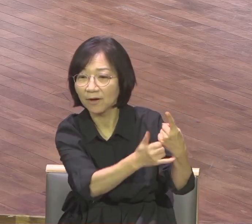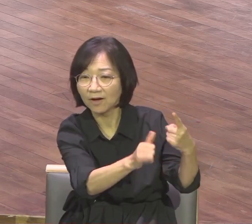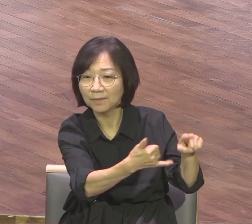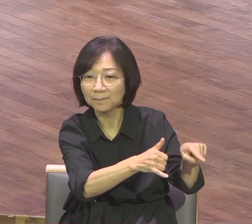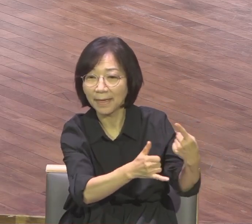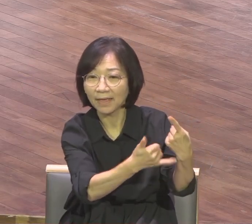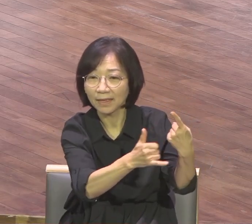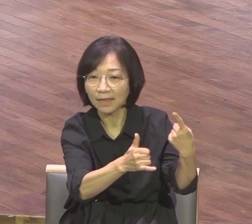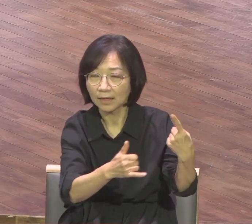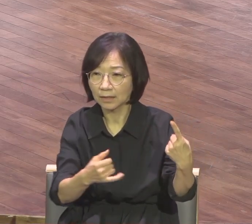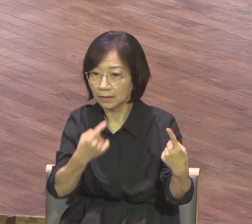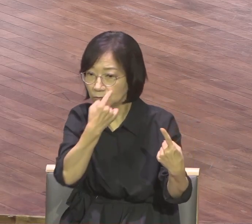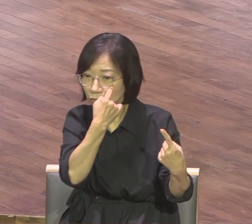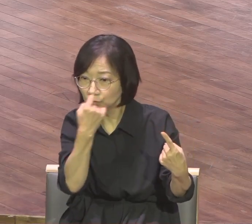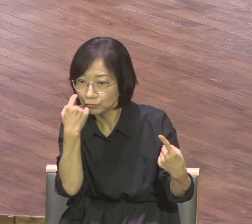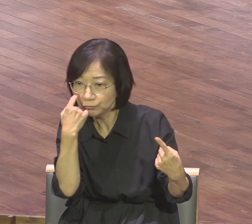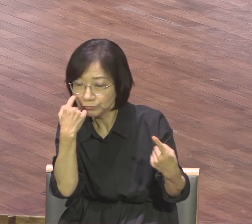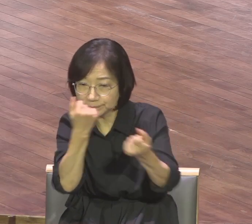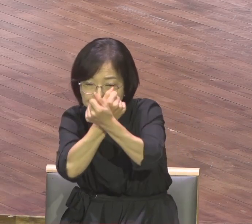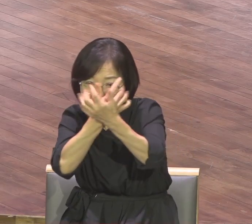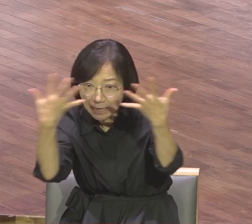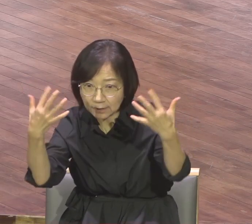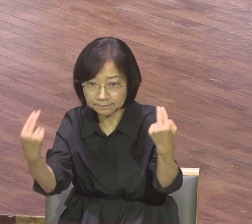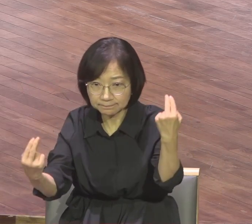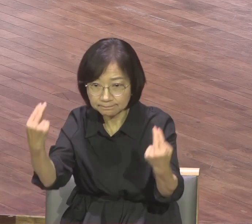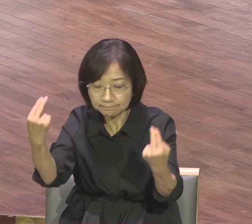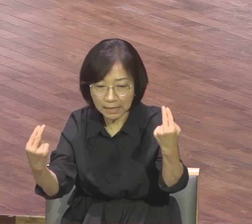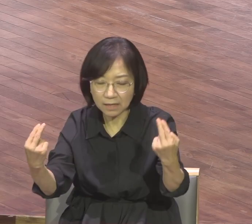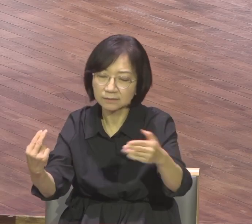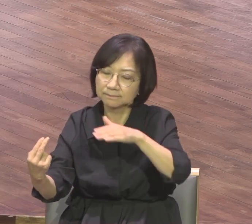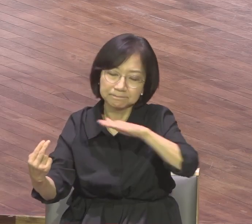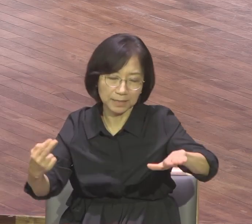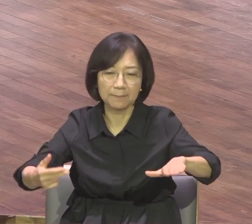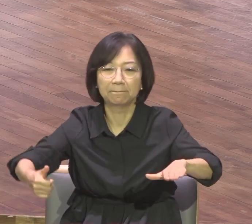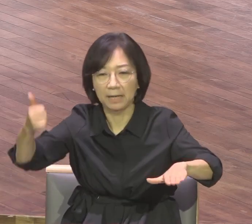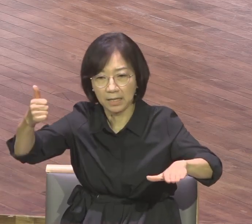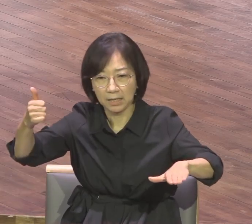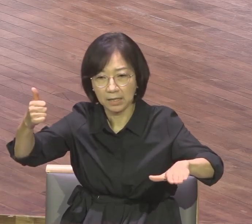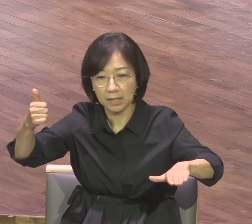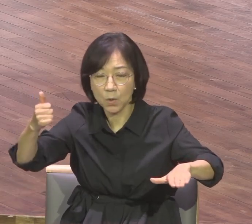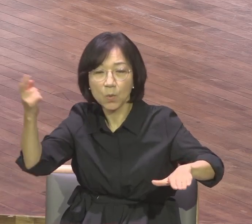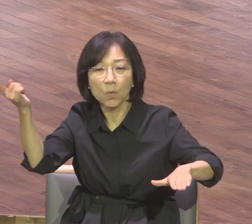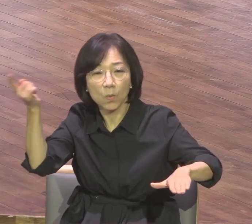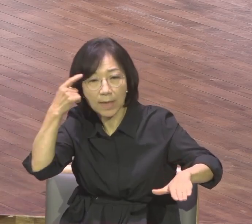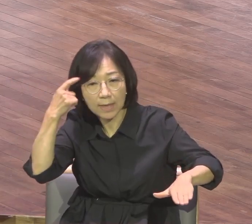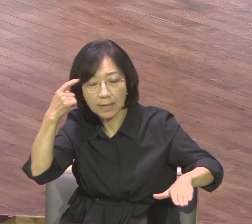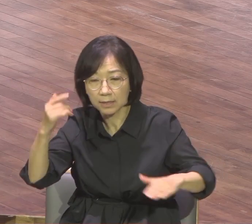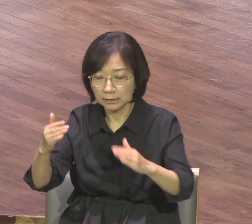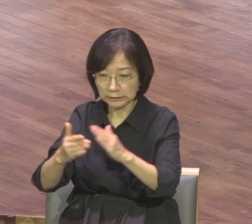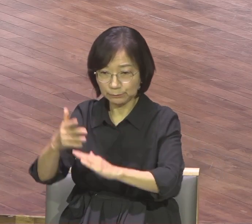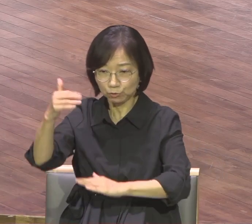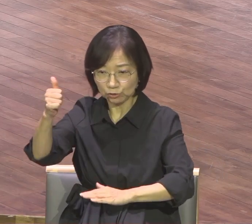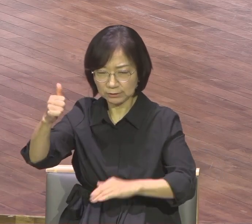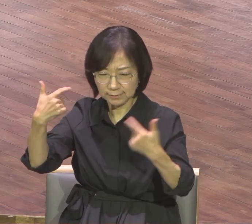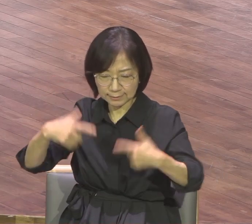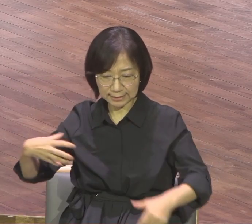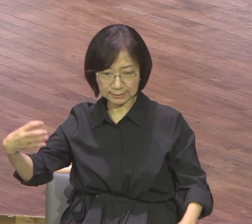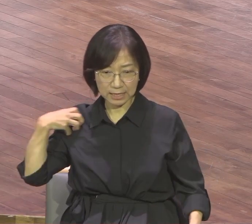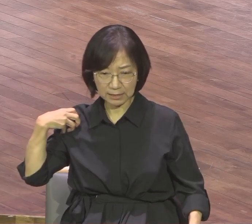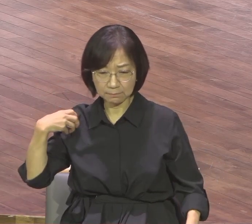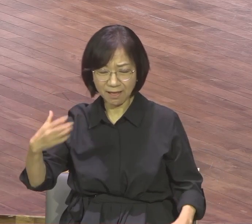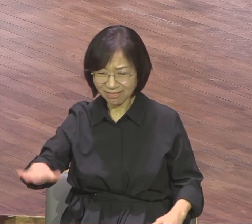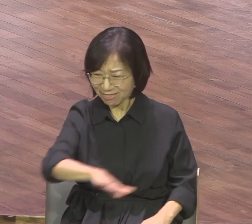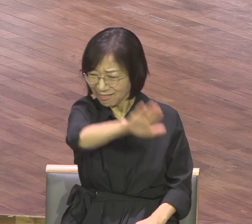이 종들 직원들 열 명 눈보다 더 밝다. 무슨 말입니까? 주인은 뭐 가지고 있어요? 책임의식이 있습니다.